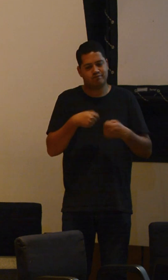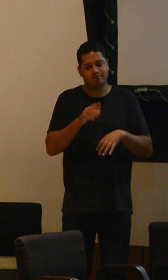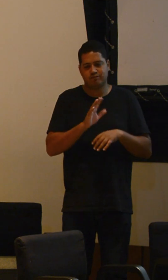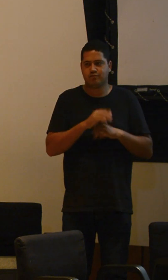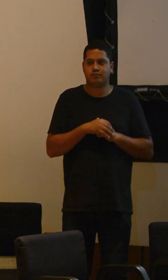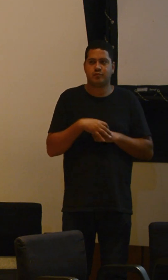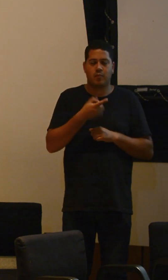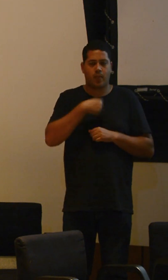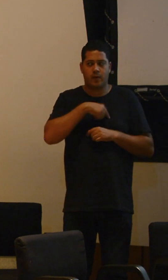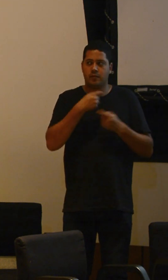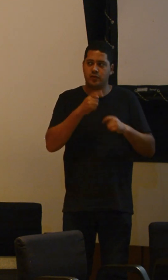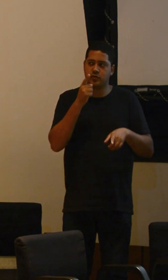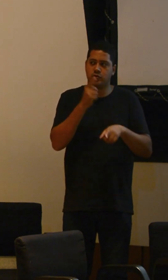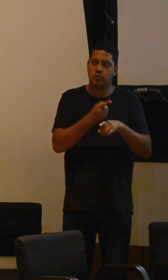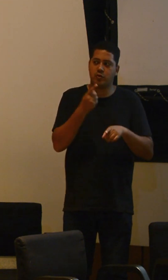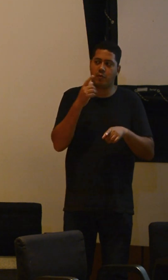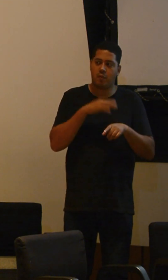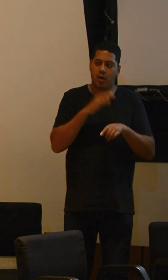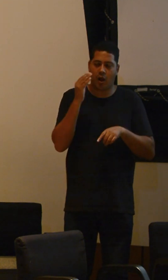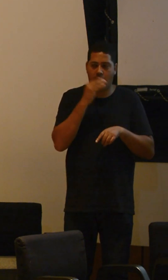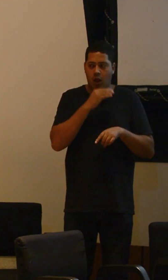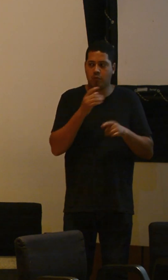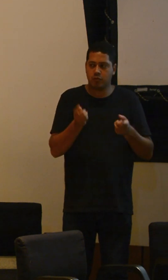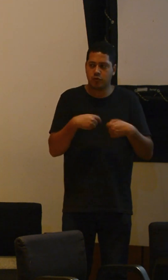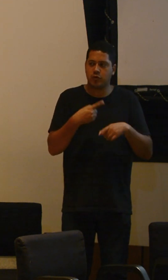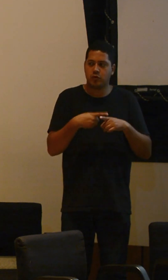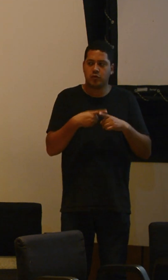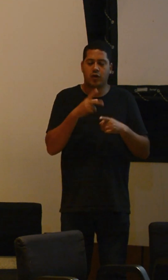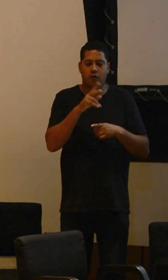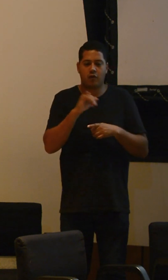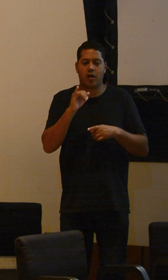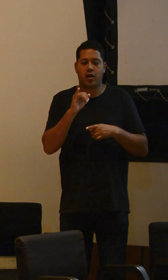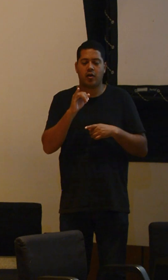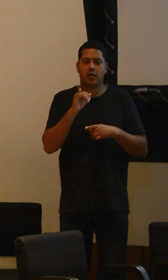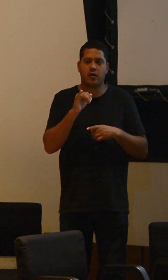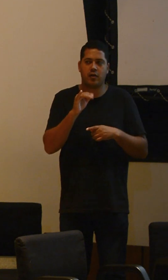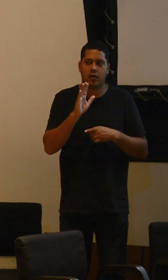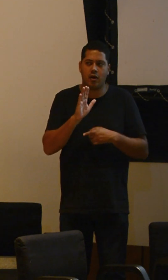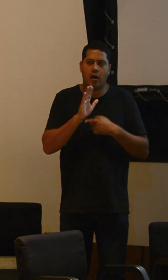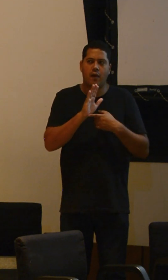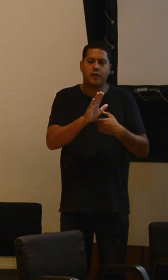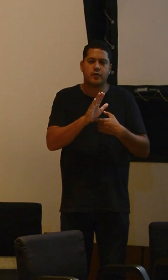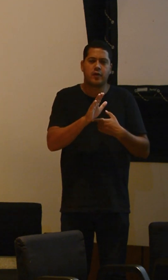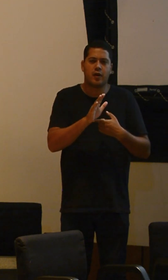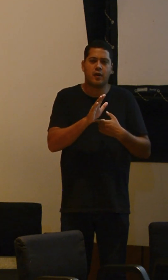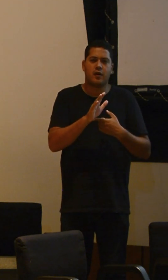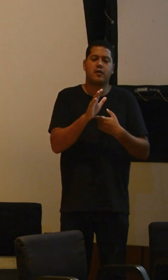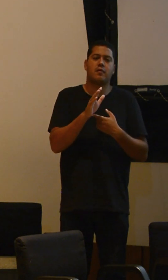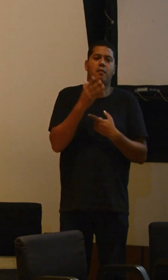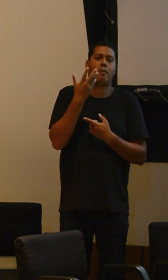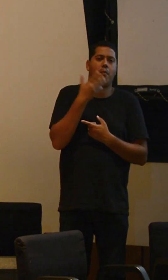A gente tem que diagnosticar o mais cedo possível porque isso vai proporcionar uma intervenção adequada para